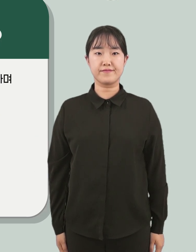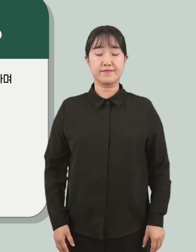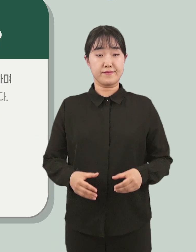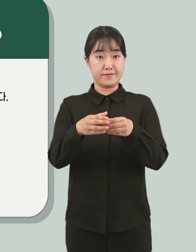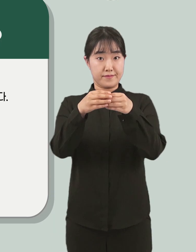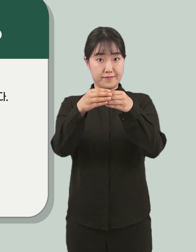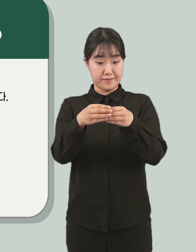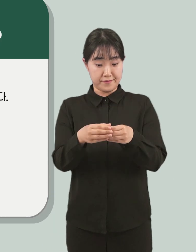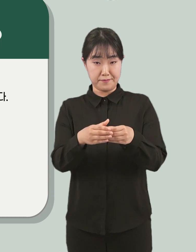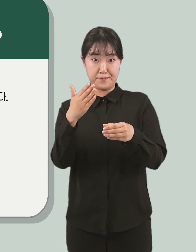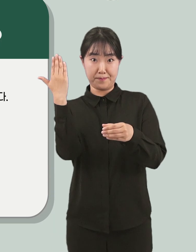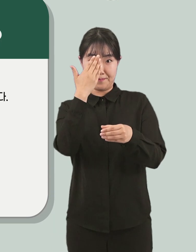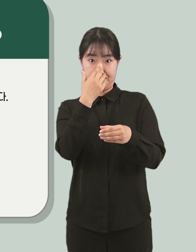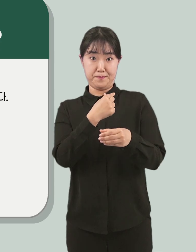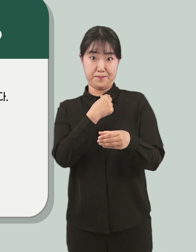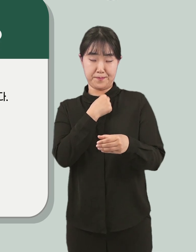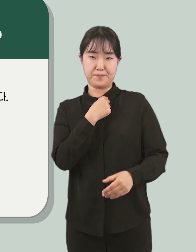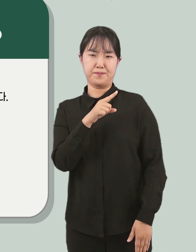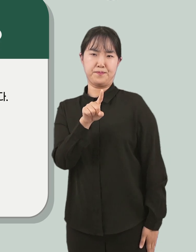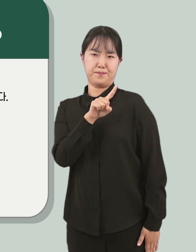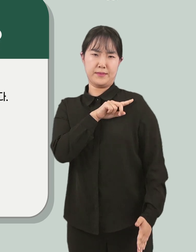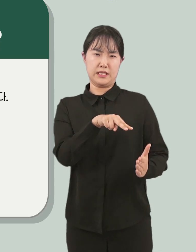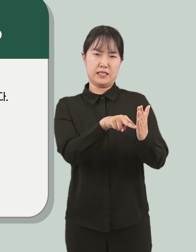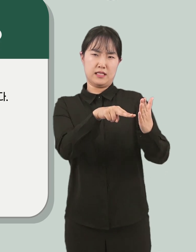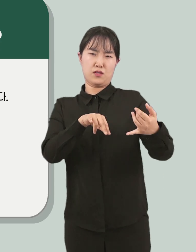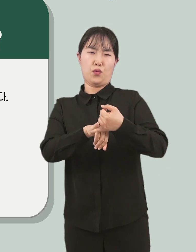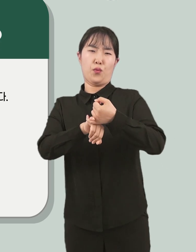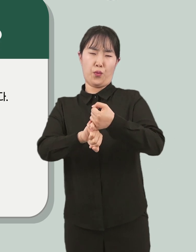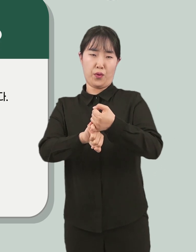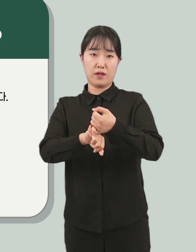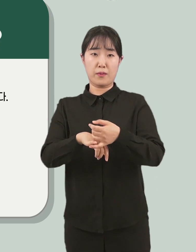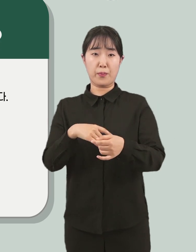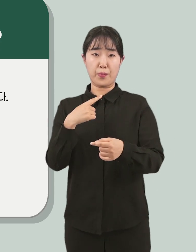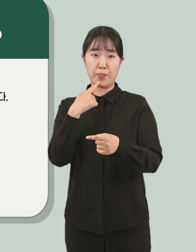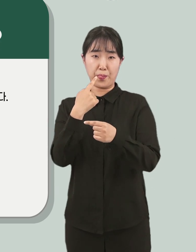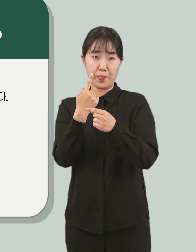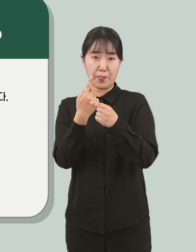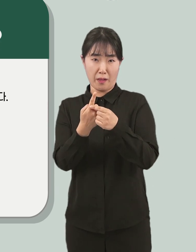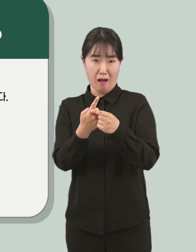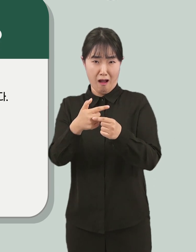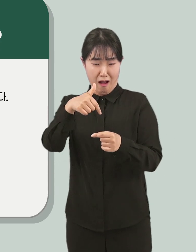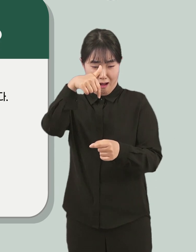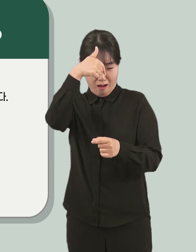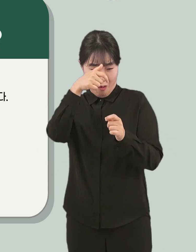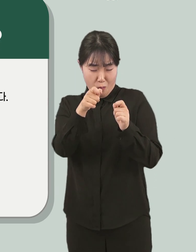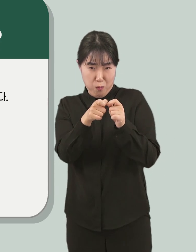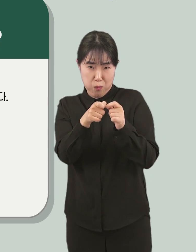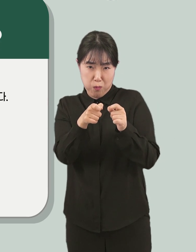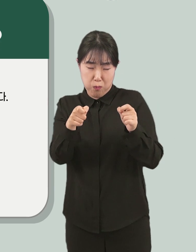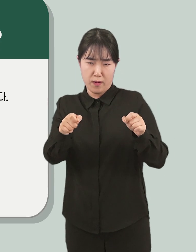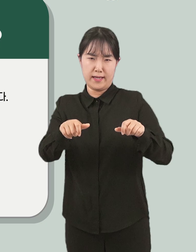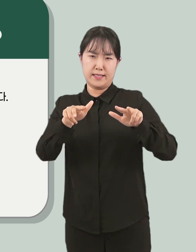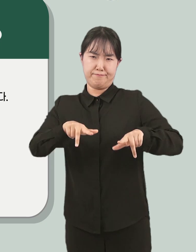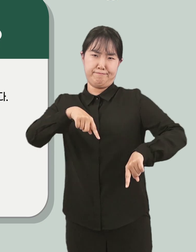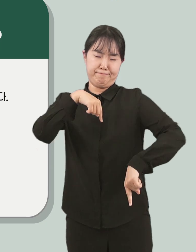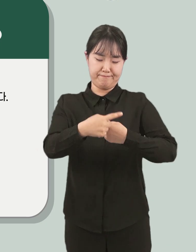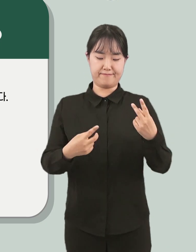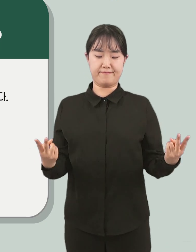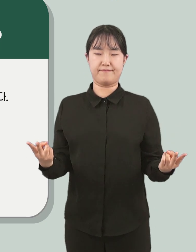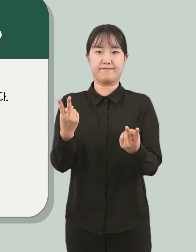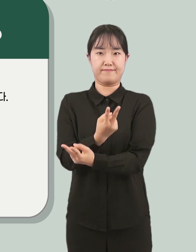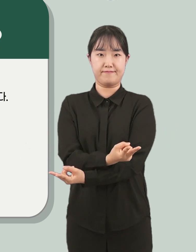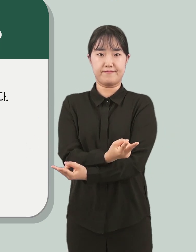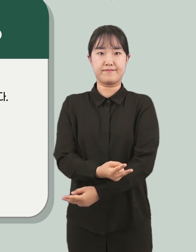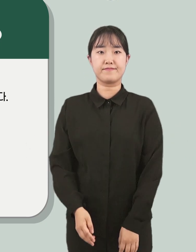뽑아둡니다. 세척 전에는 어댑터를 반드시 분리해야 하며 오래된 건전지는 즉시 교체하고 2개를